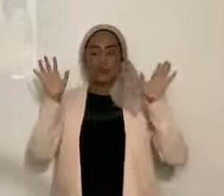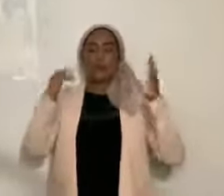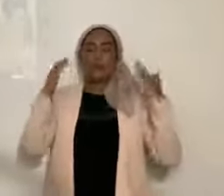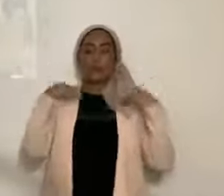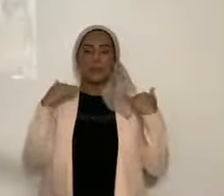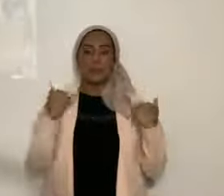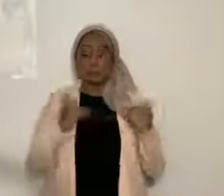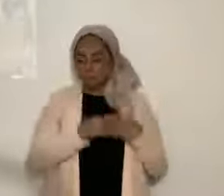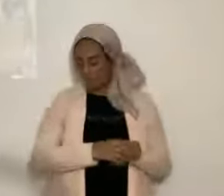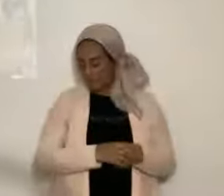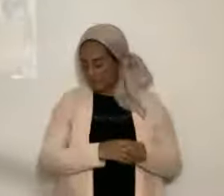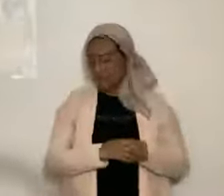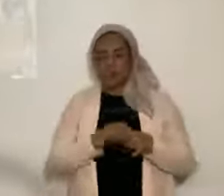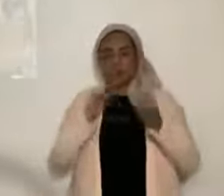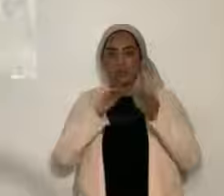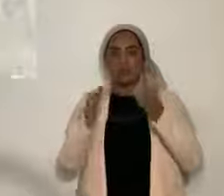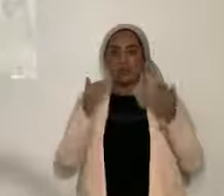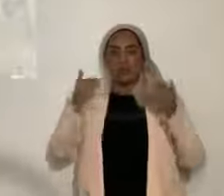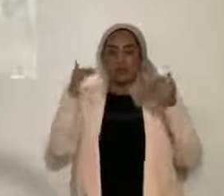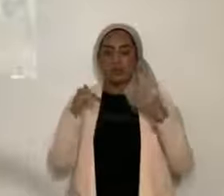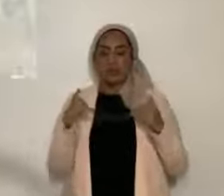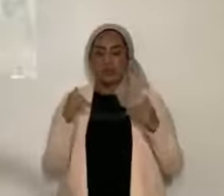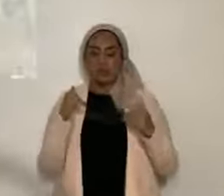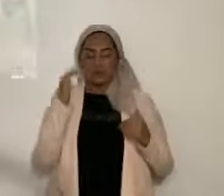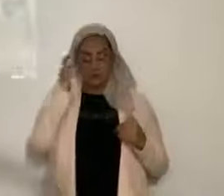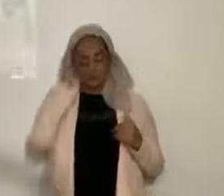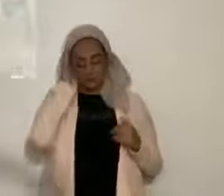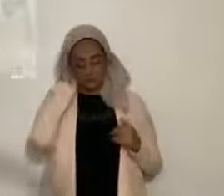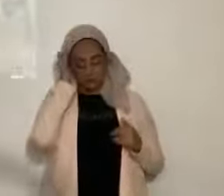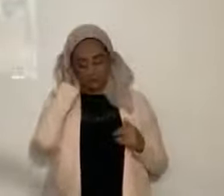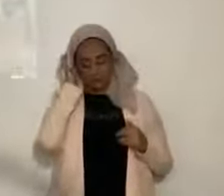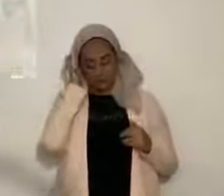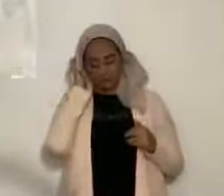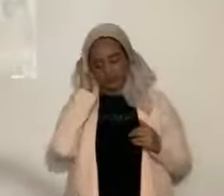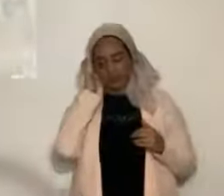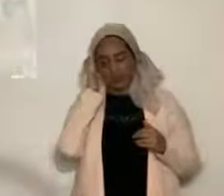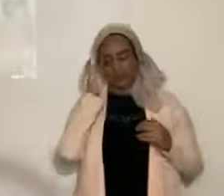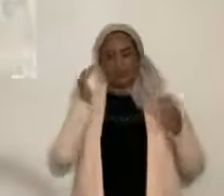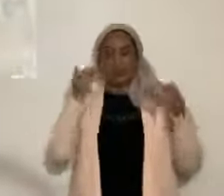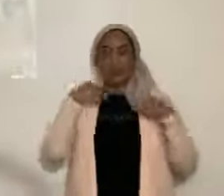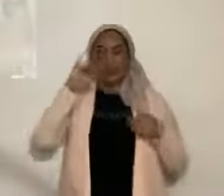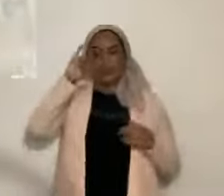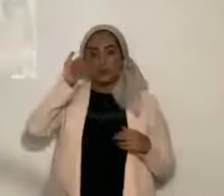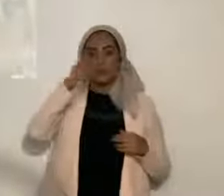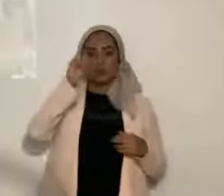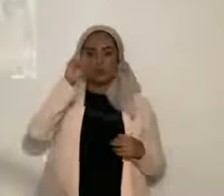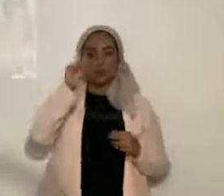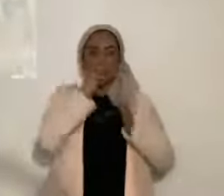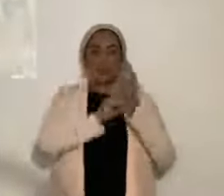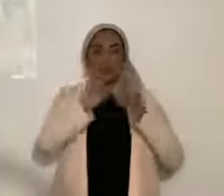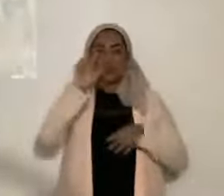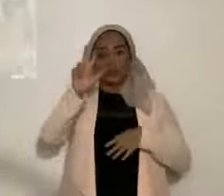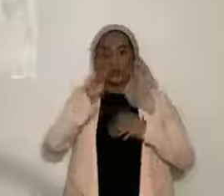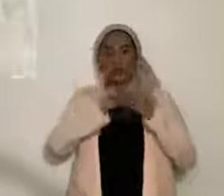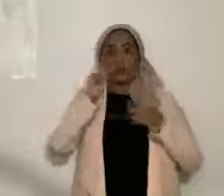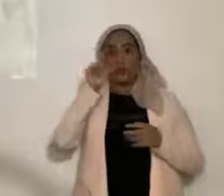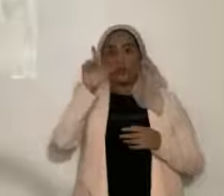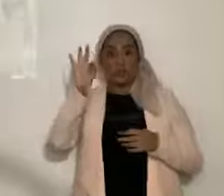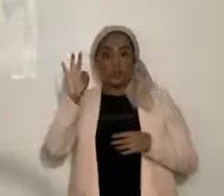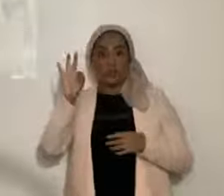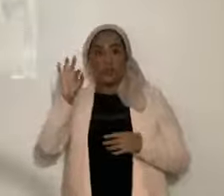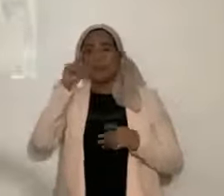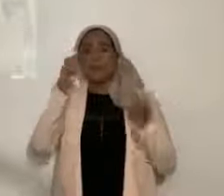Ahora, permítanme llevarlos ahora a Juan 3:29, porque muchas